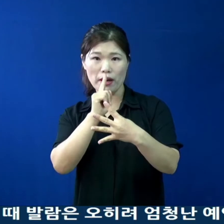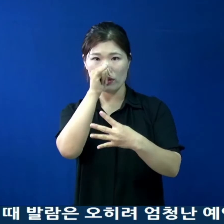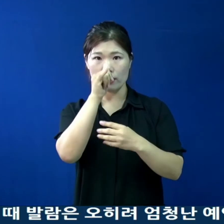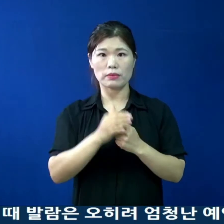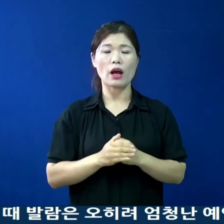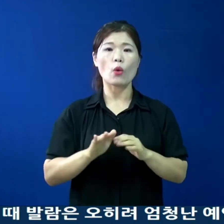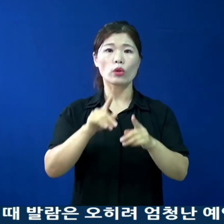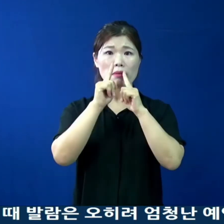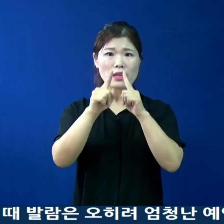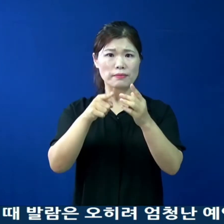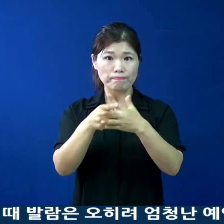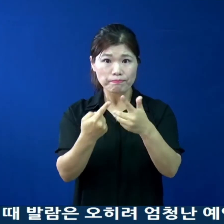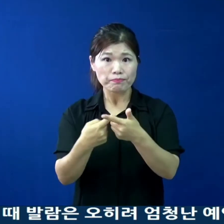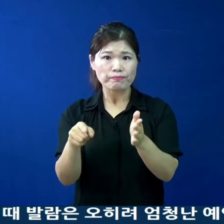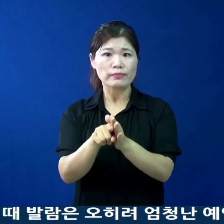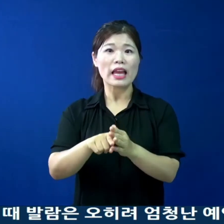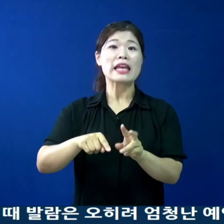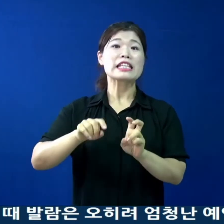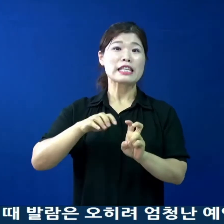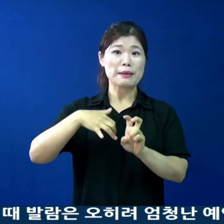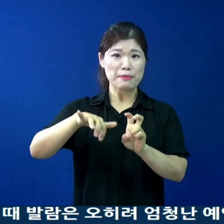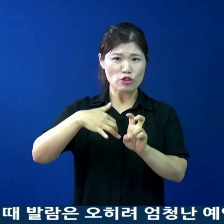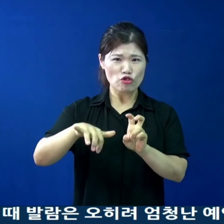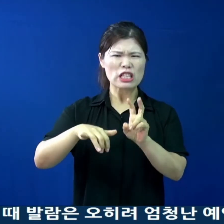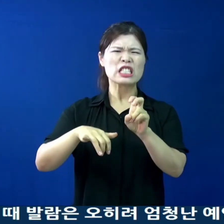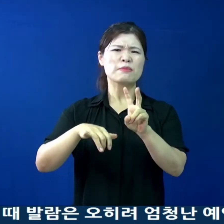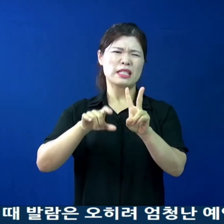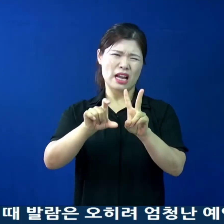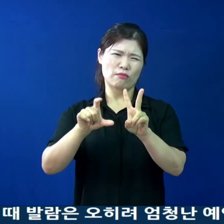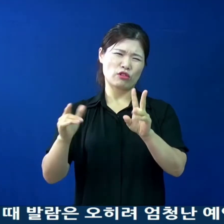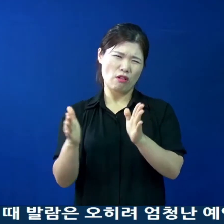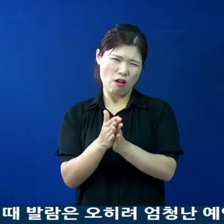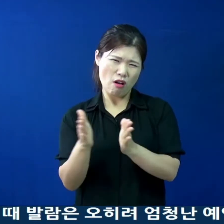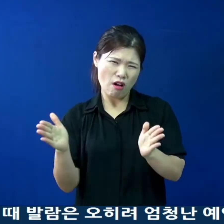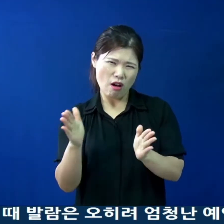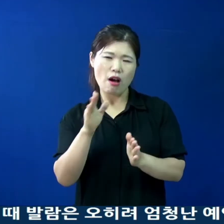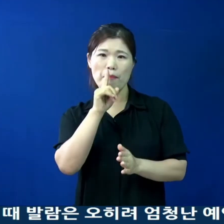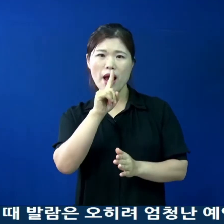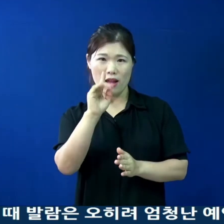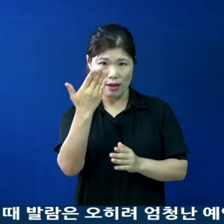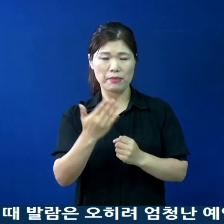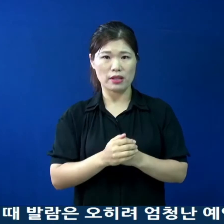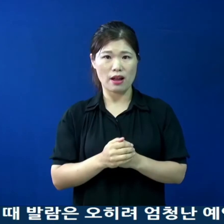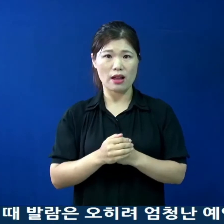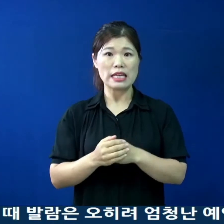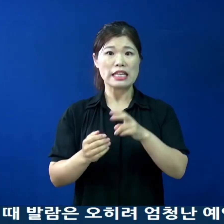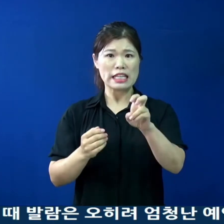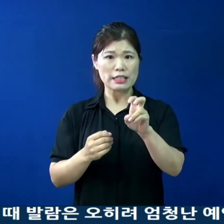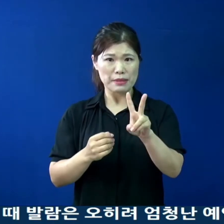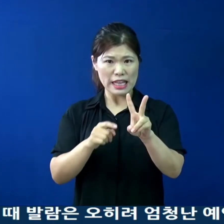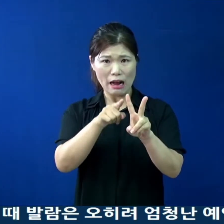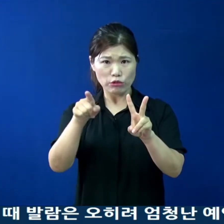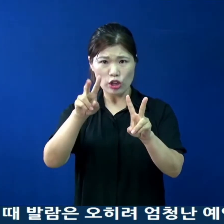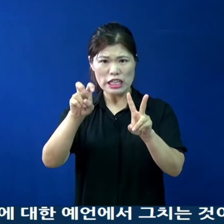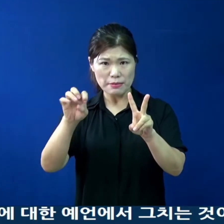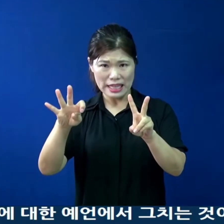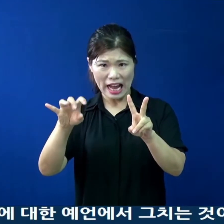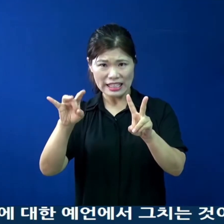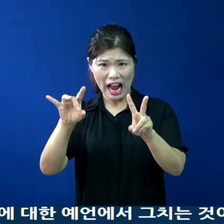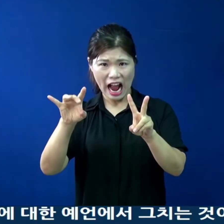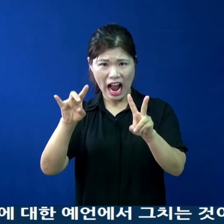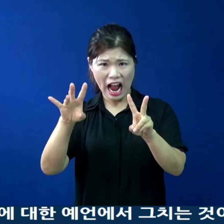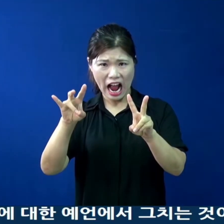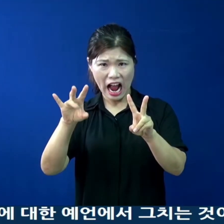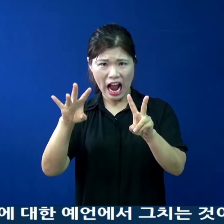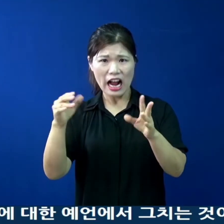말씀을 이해하려면 민수기 22장부터 출발을 해야 됩니다. 민수기 22장부터 24장까지 오늘 4개의 예언이